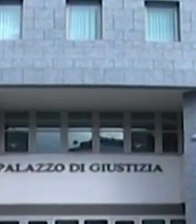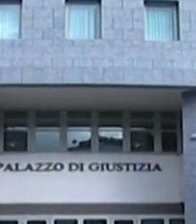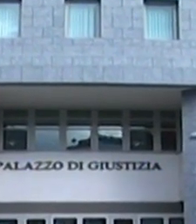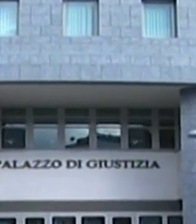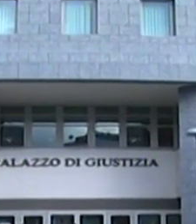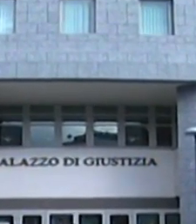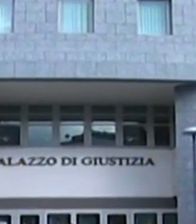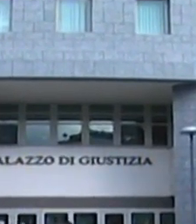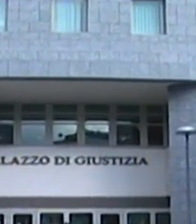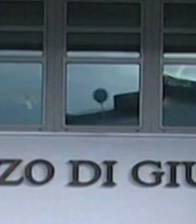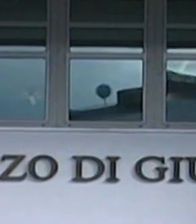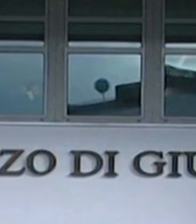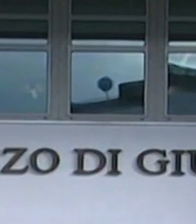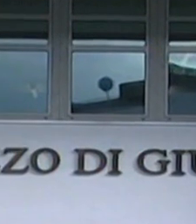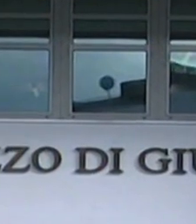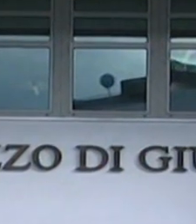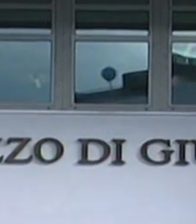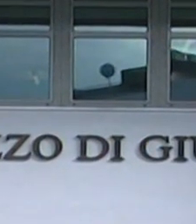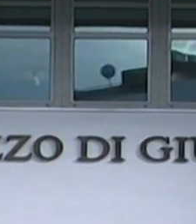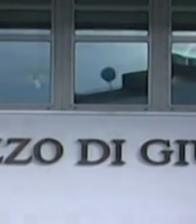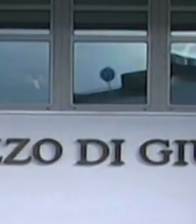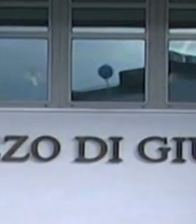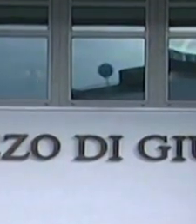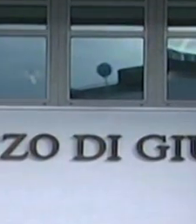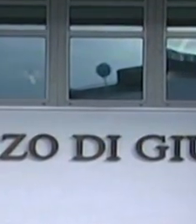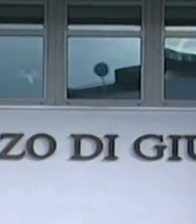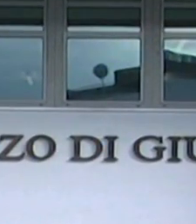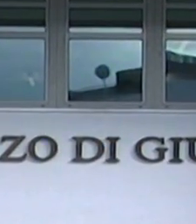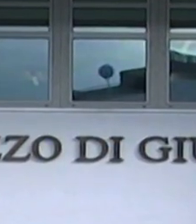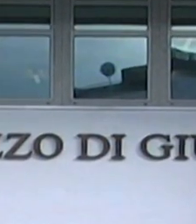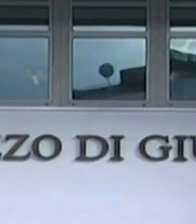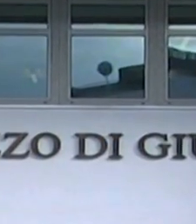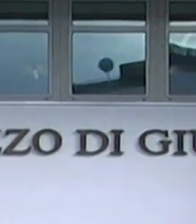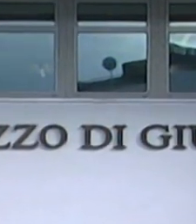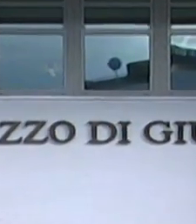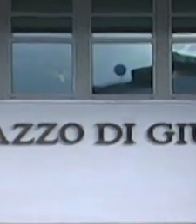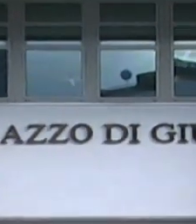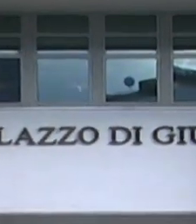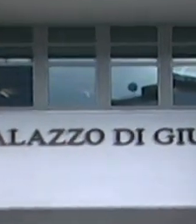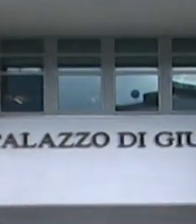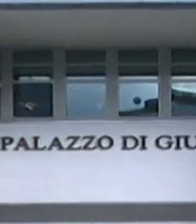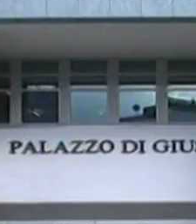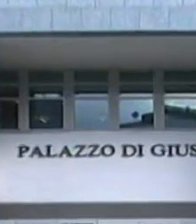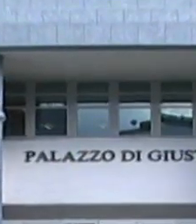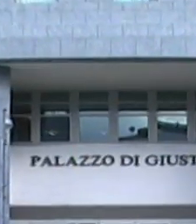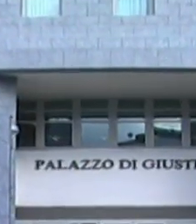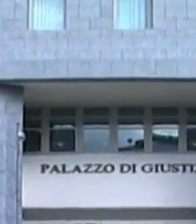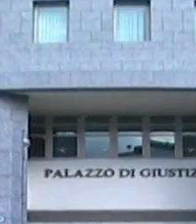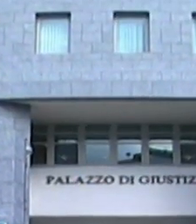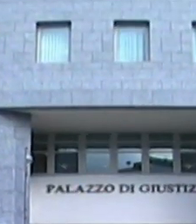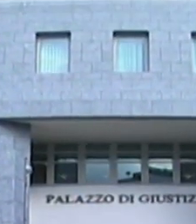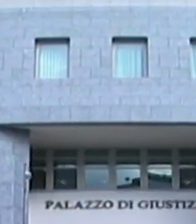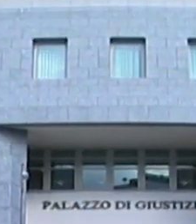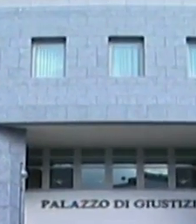di formazione alla sanità veneta sarebbe questo il reato contestato dalla procura di padova da andrea crisanti il direttore della